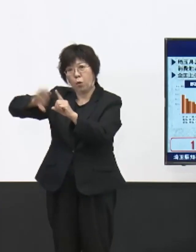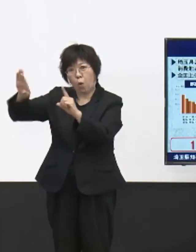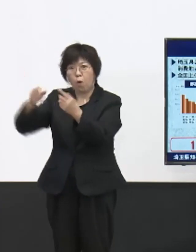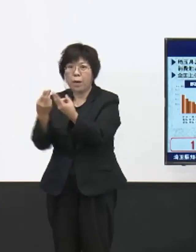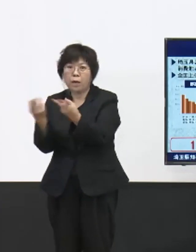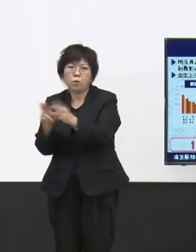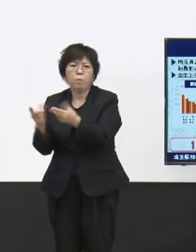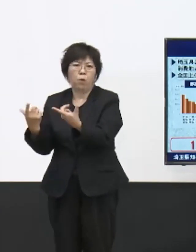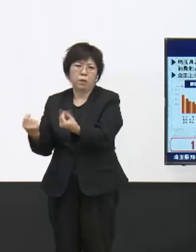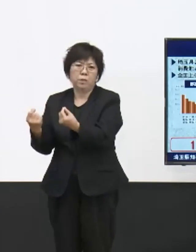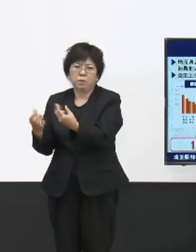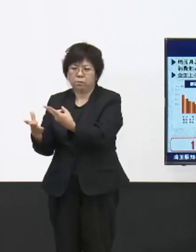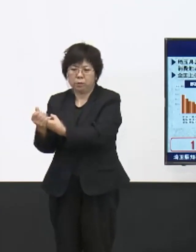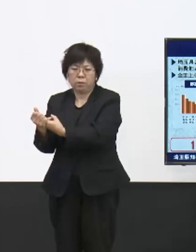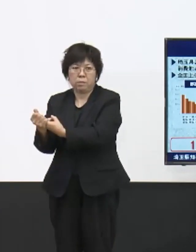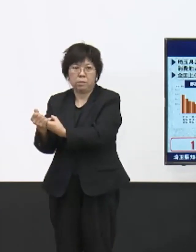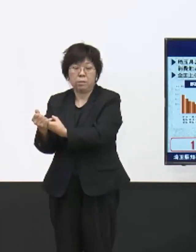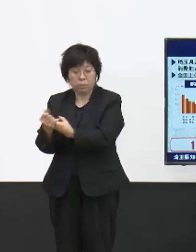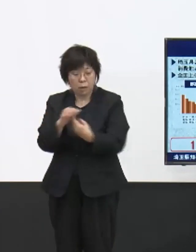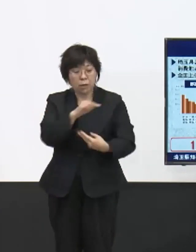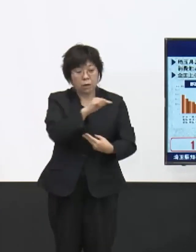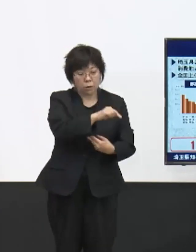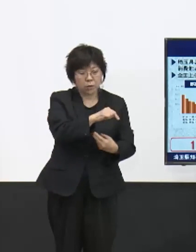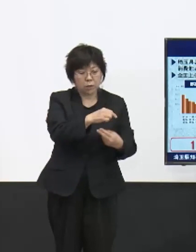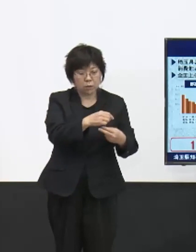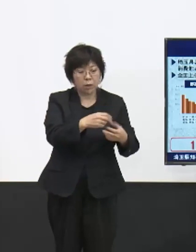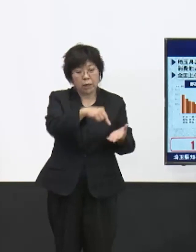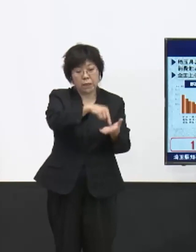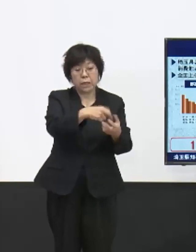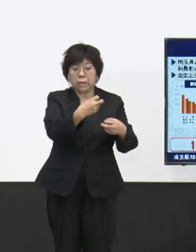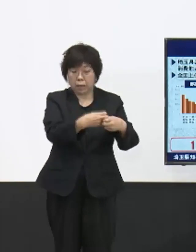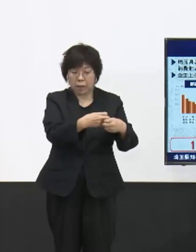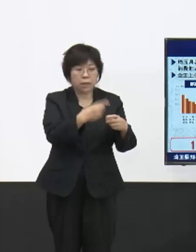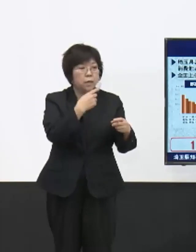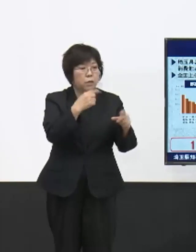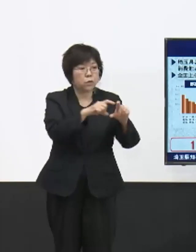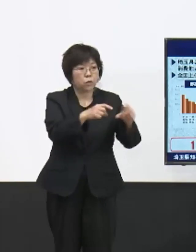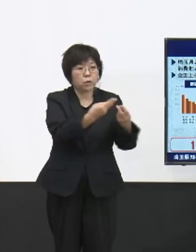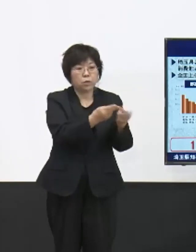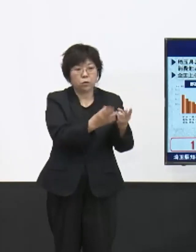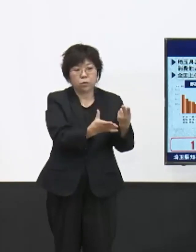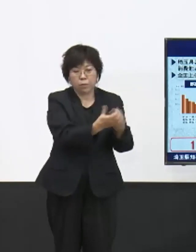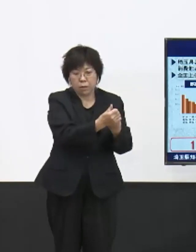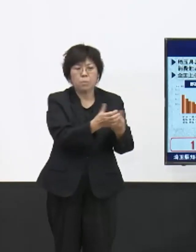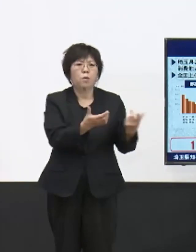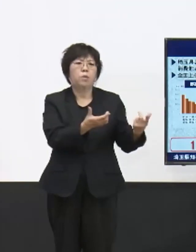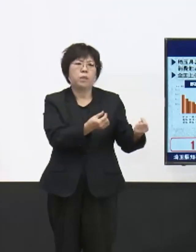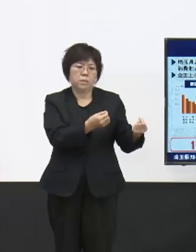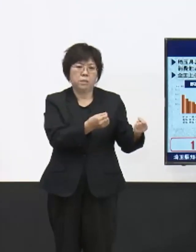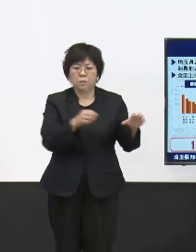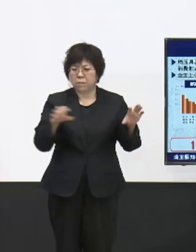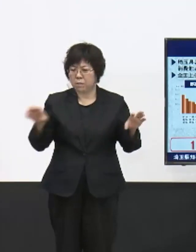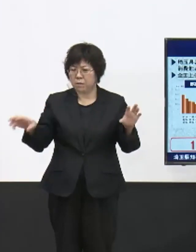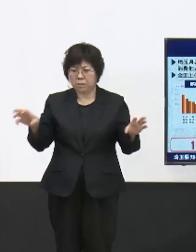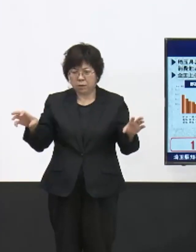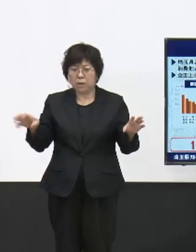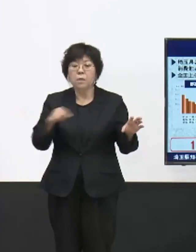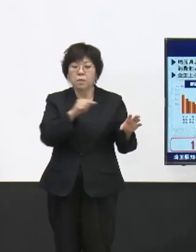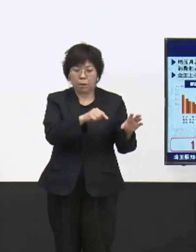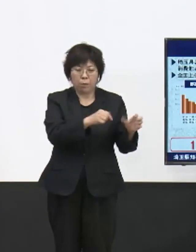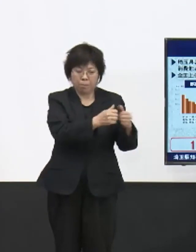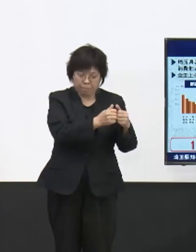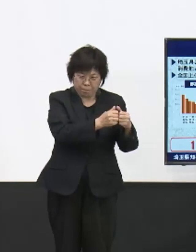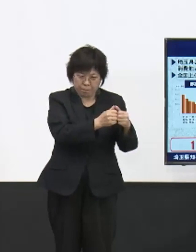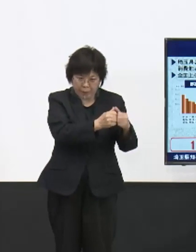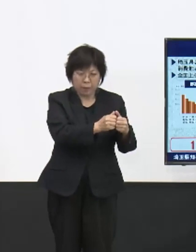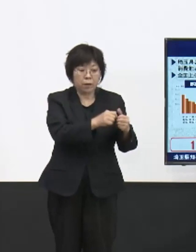のを含めた野党連携もそうでしょうし、ただこれしっかりと訴えて、そしてご納得いただけ